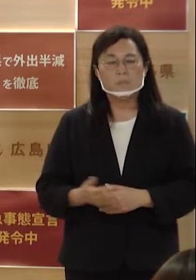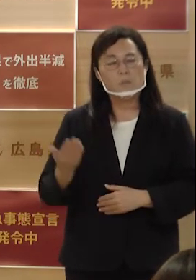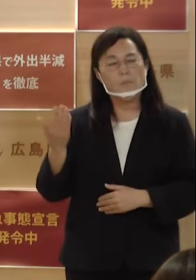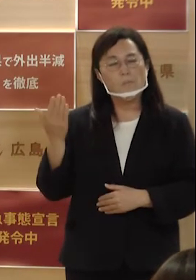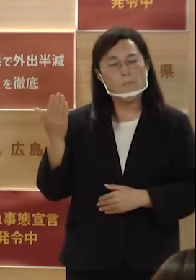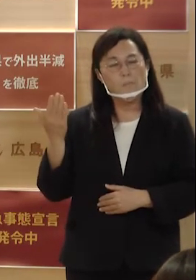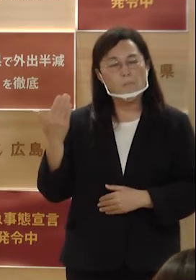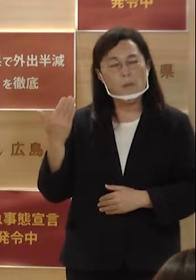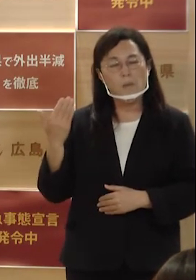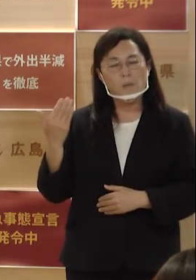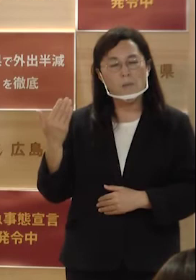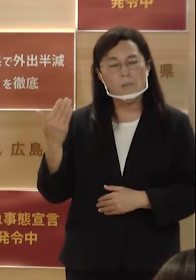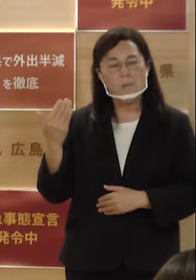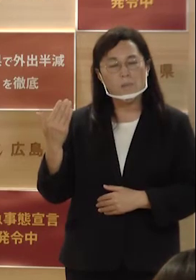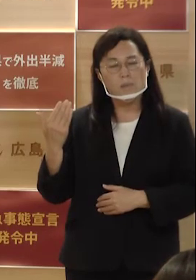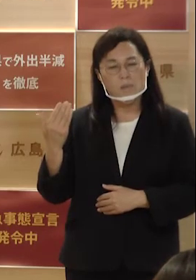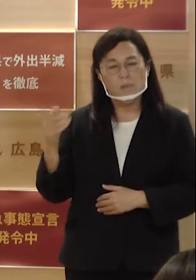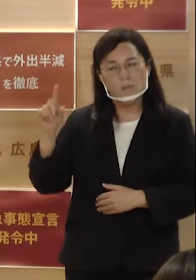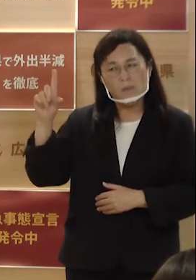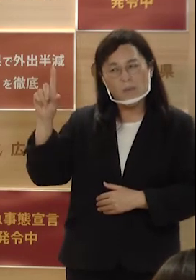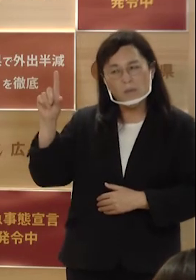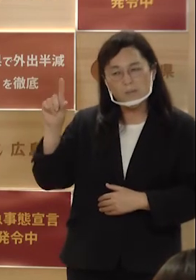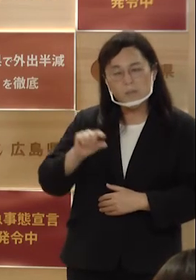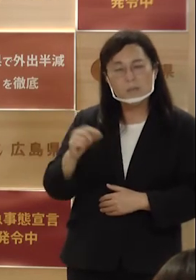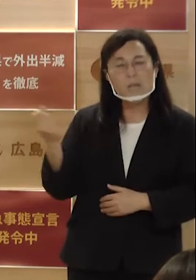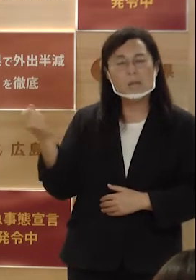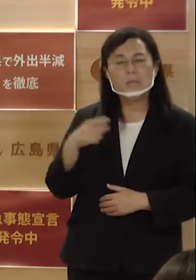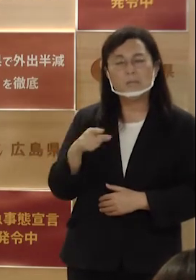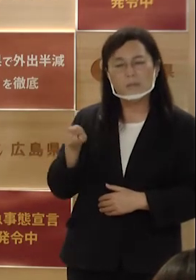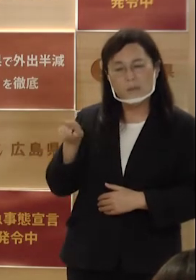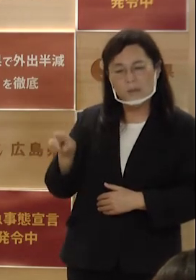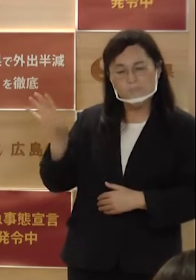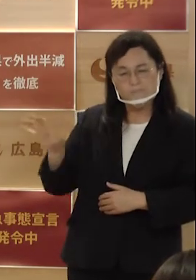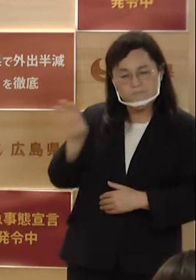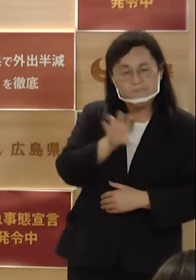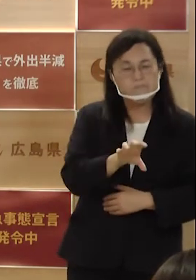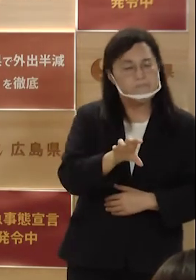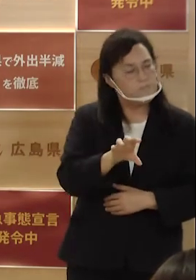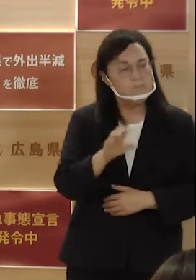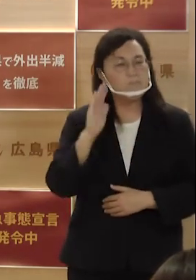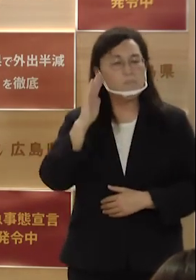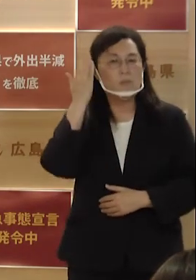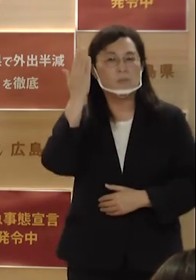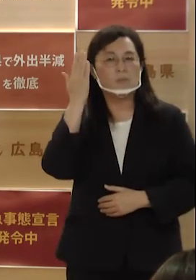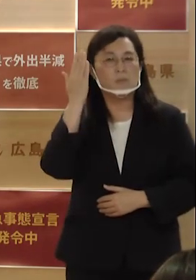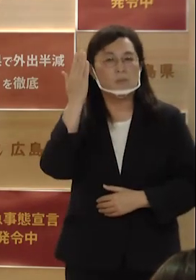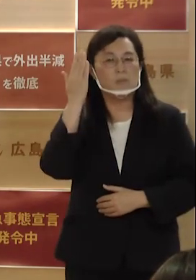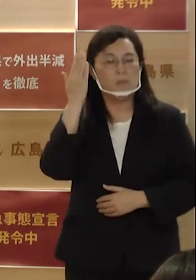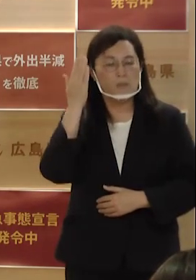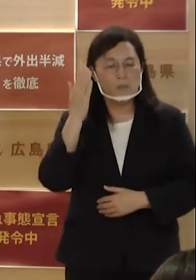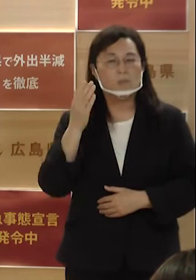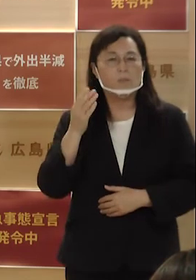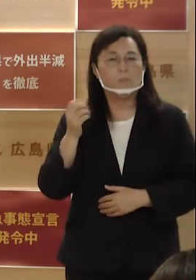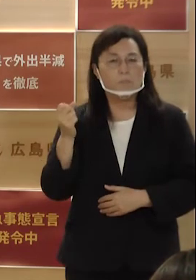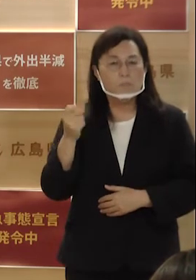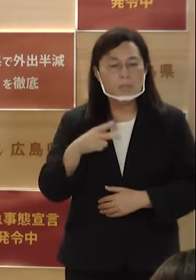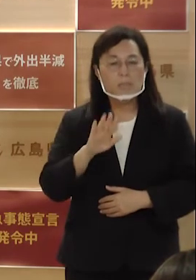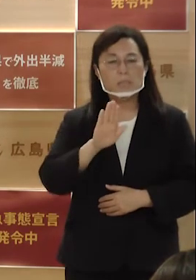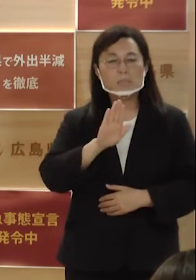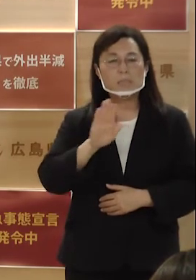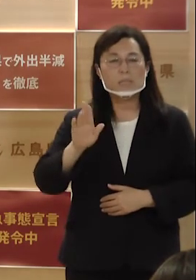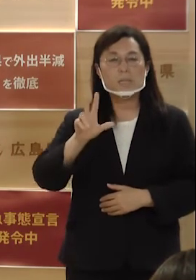待しにくいですし、まあ、デルタ株の影響もあるので、ちょっと今、見通しが非常に難しくなっ